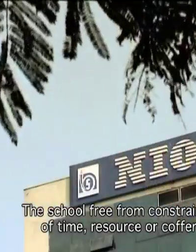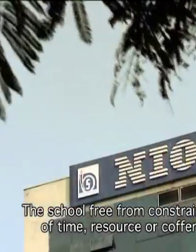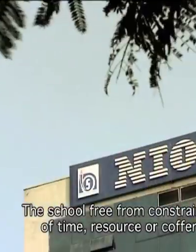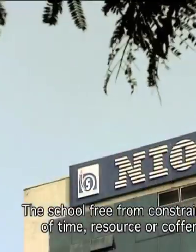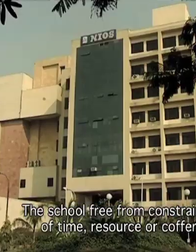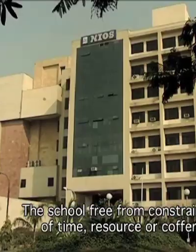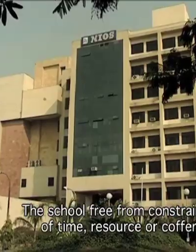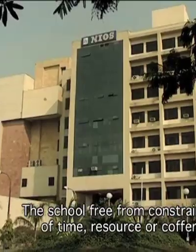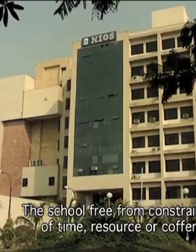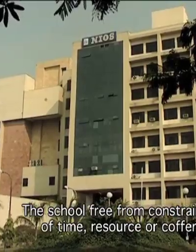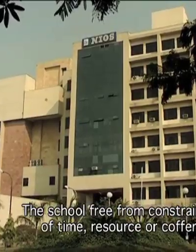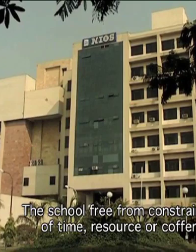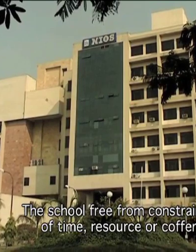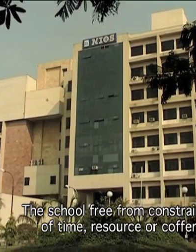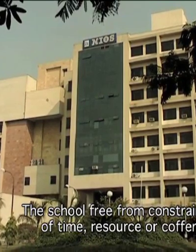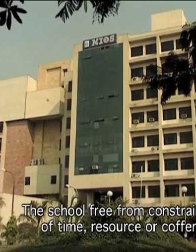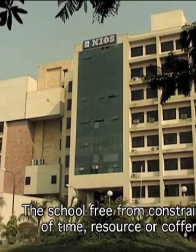विद्यालय जो मुक्त हो,